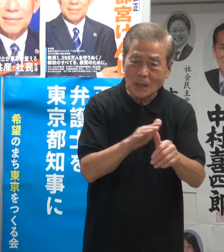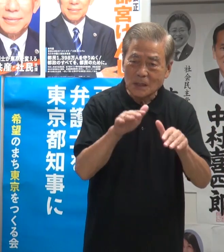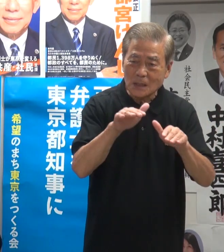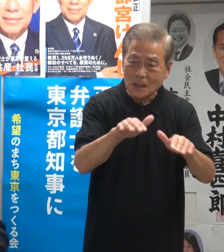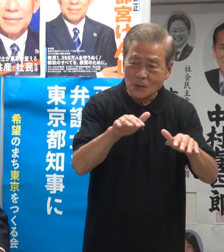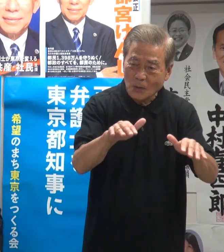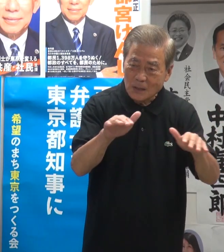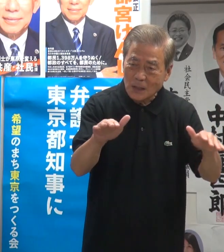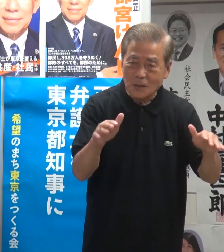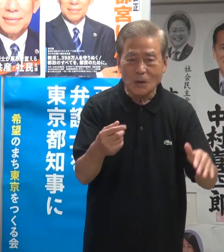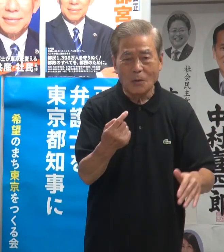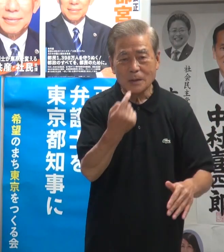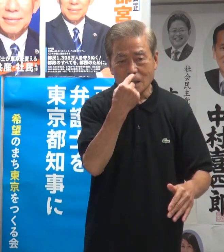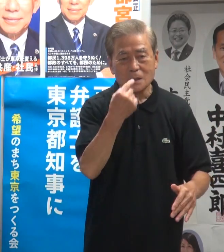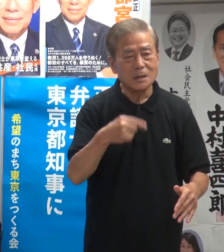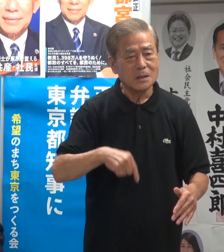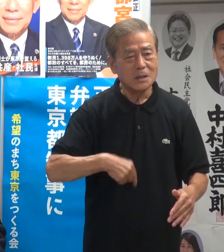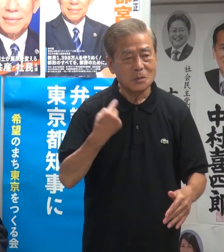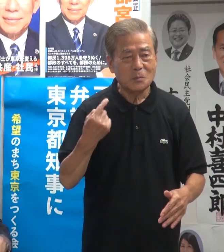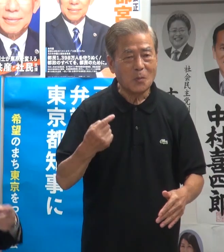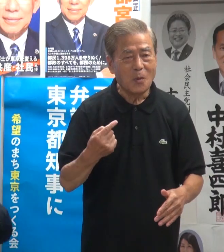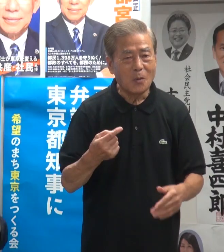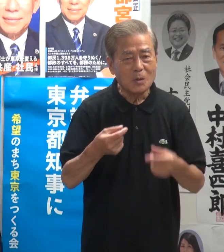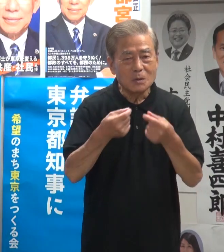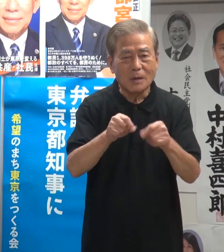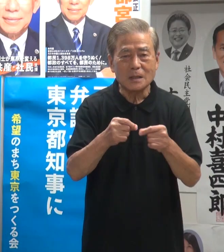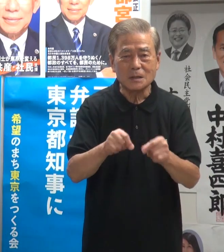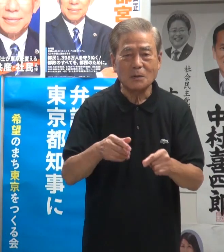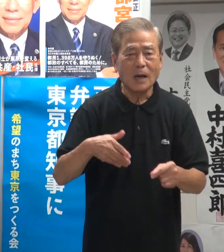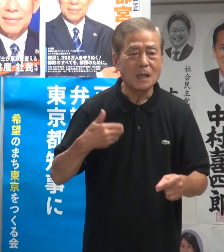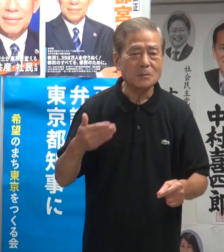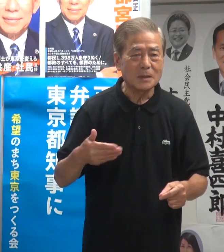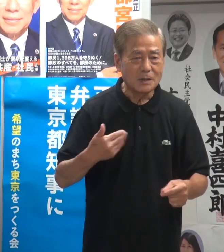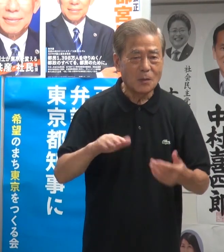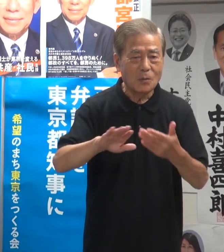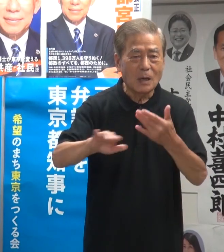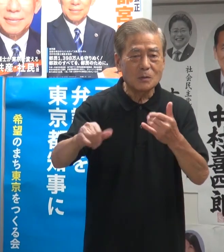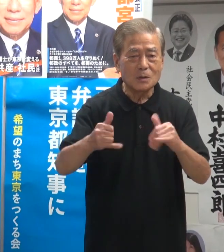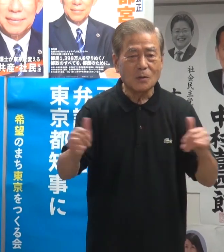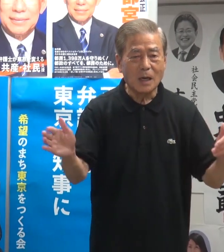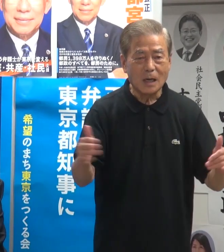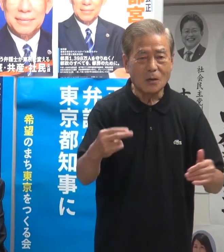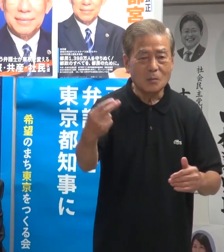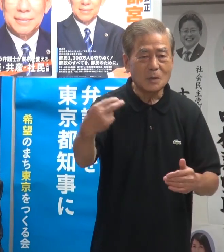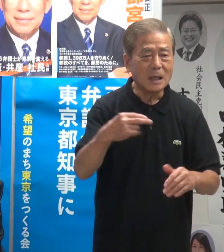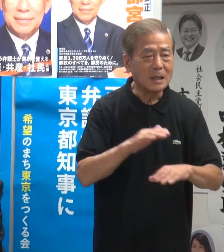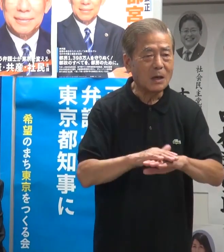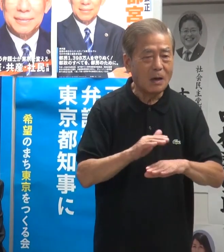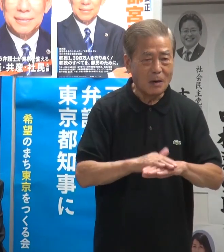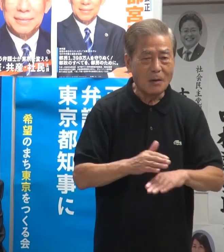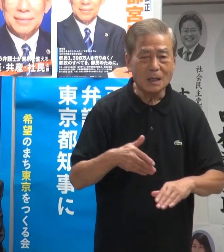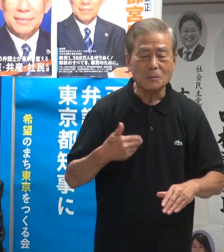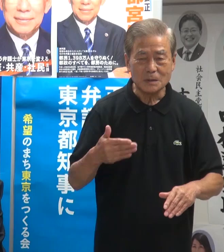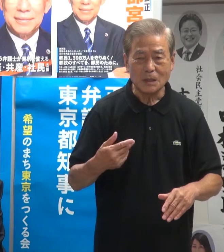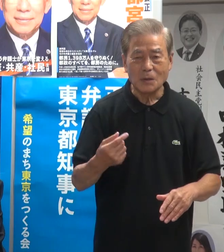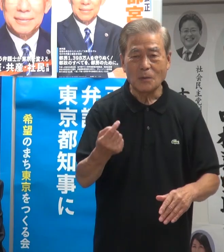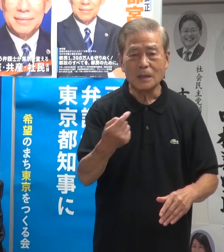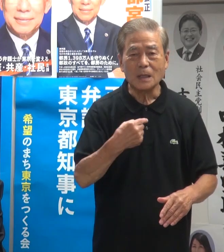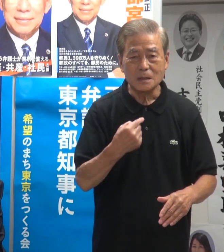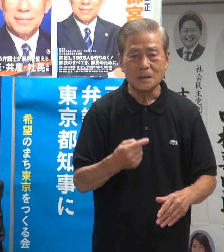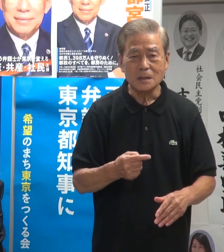自分自身がよくわからないですから、人からはどう見えるか分かりませんので、ただ私が訴えたのは一つ